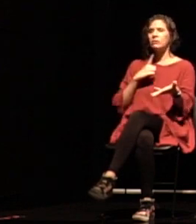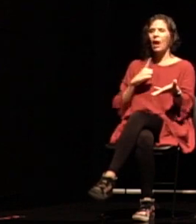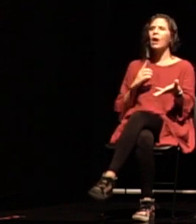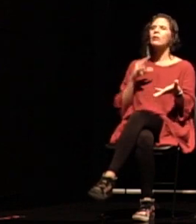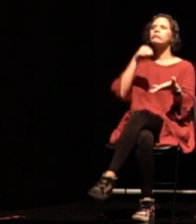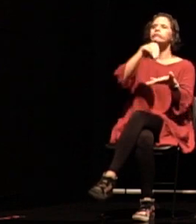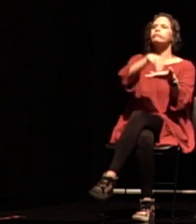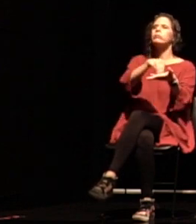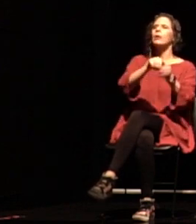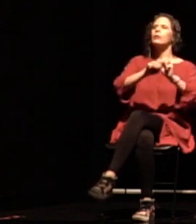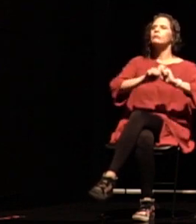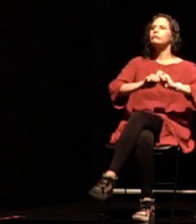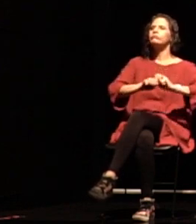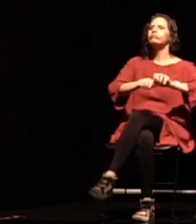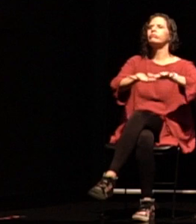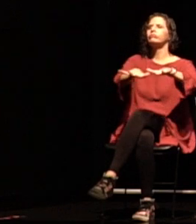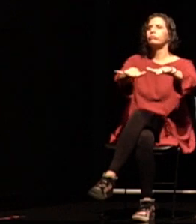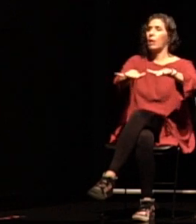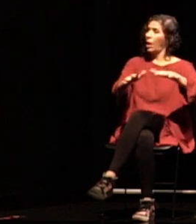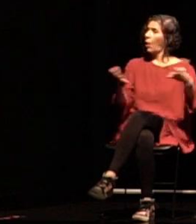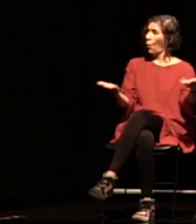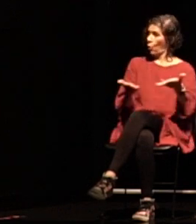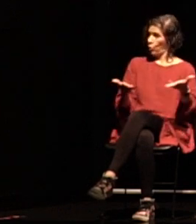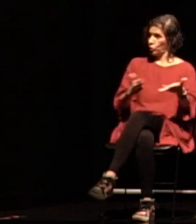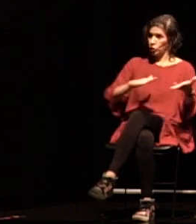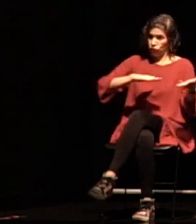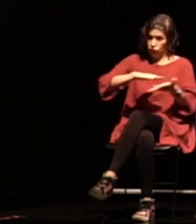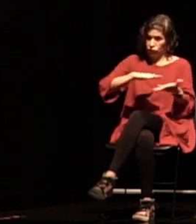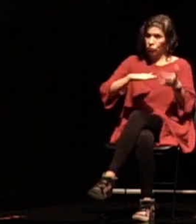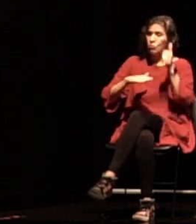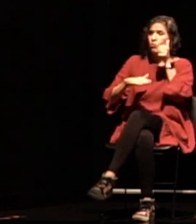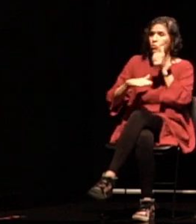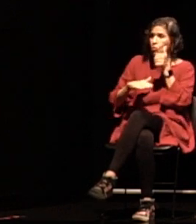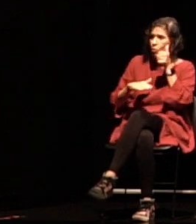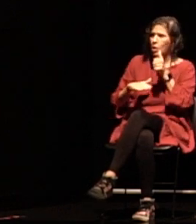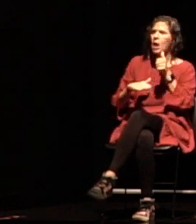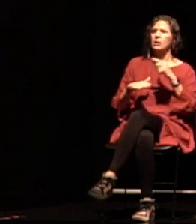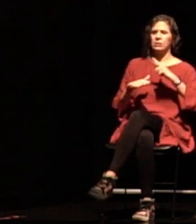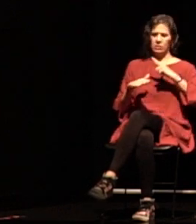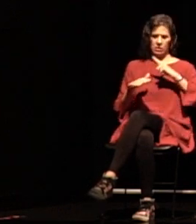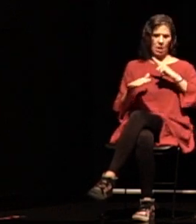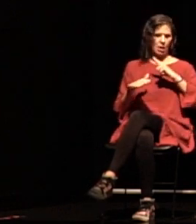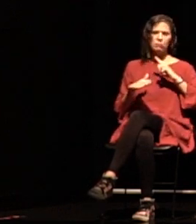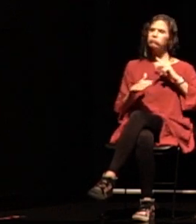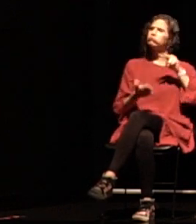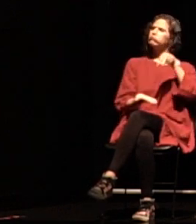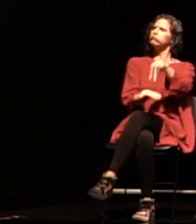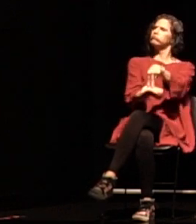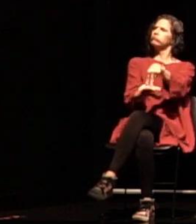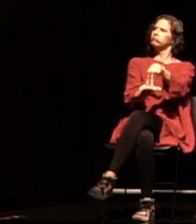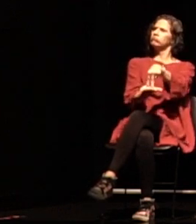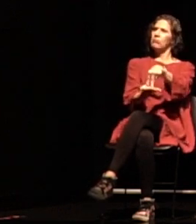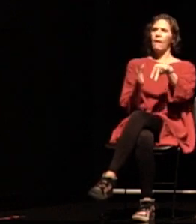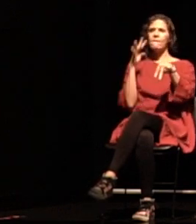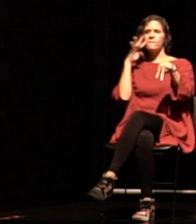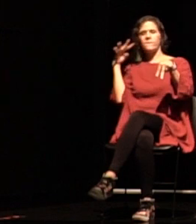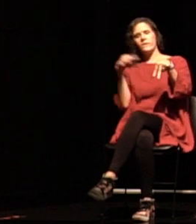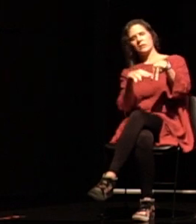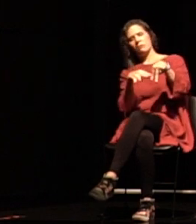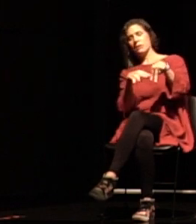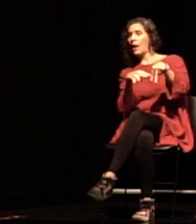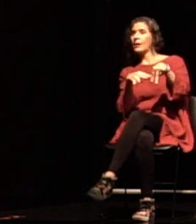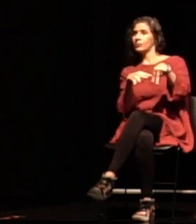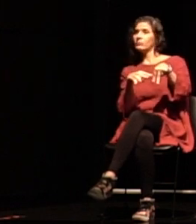momento histórico em que as mulheres ganham uma presença inédita, uma presença muito forte